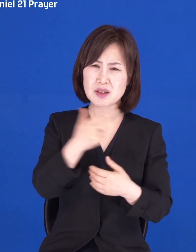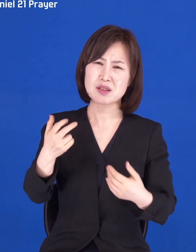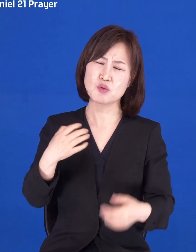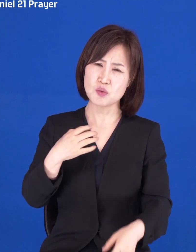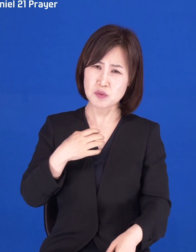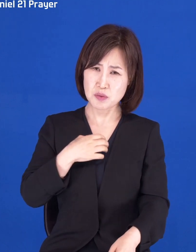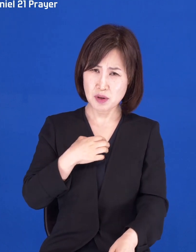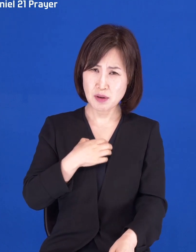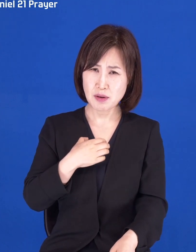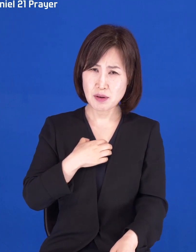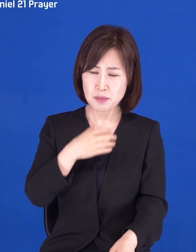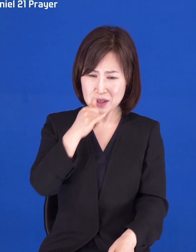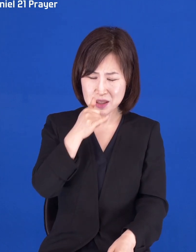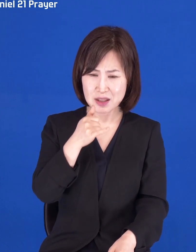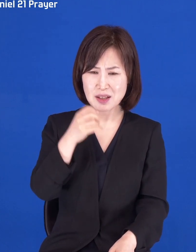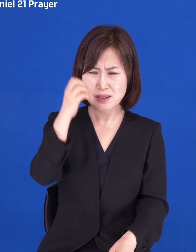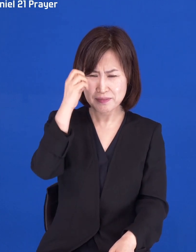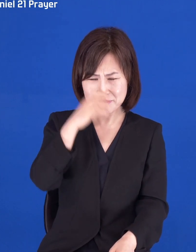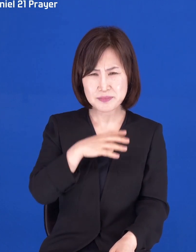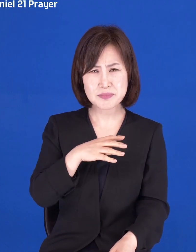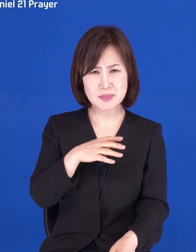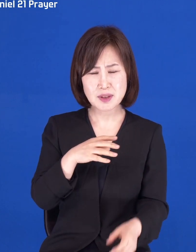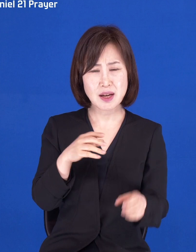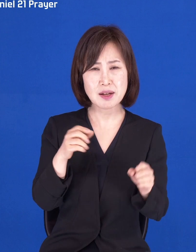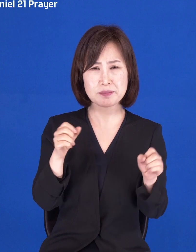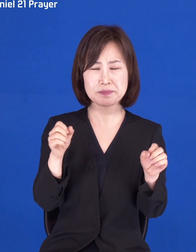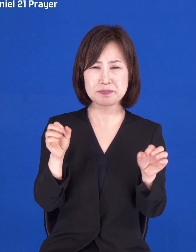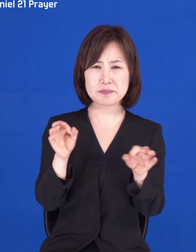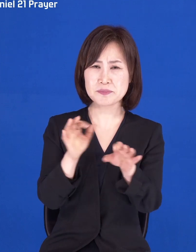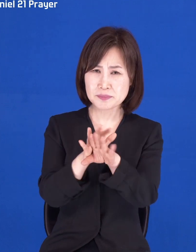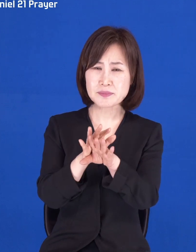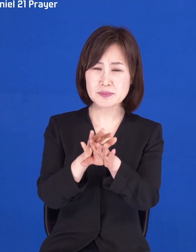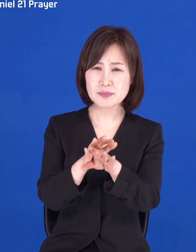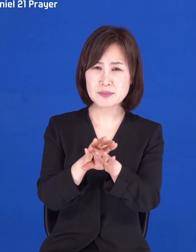있으니까 없애는 게 좋겠다고 그러시면서